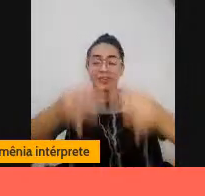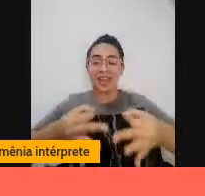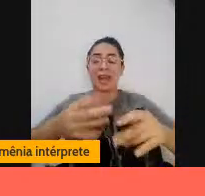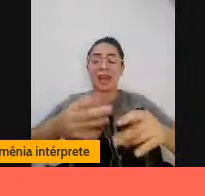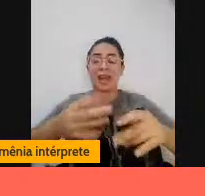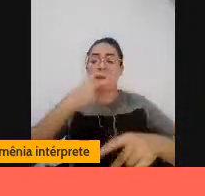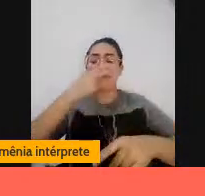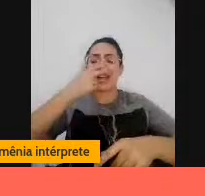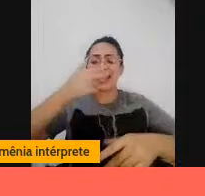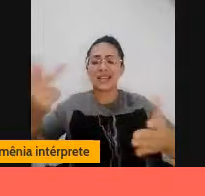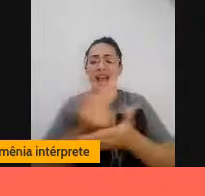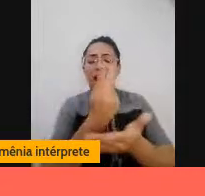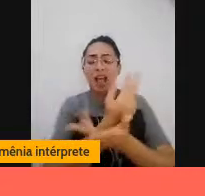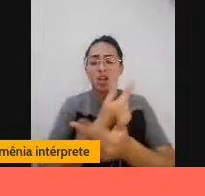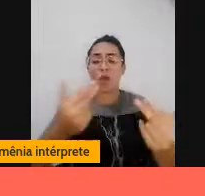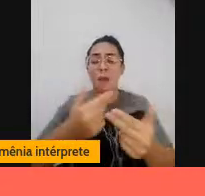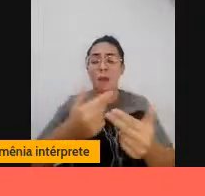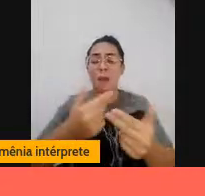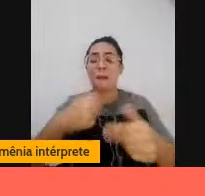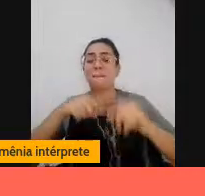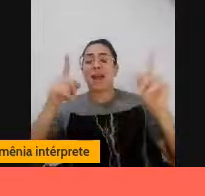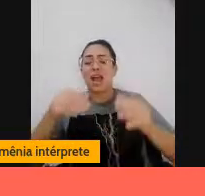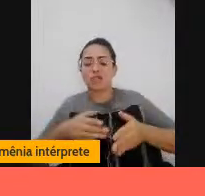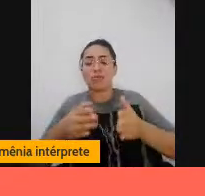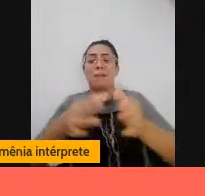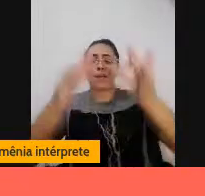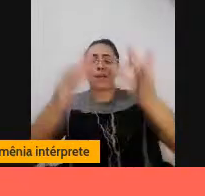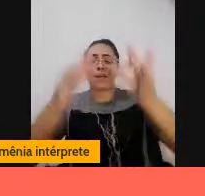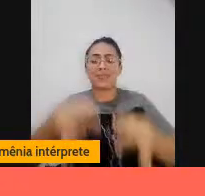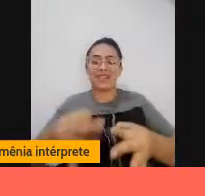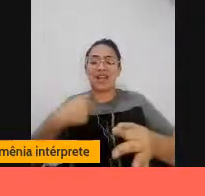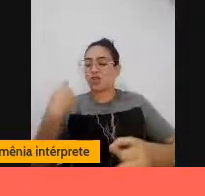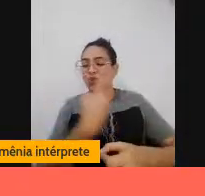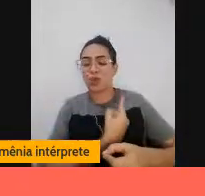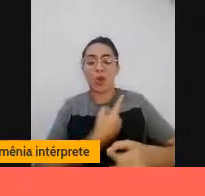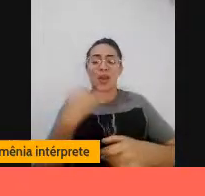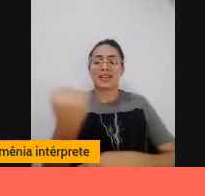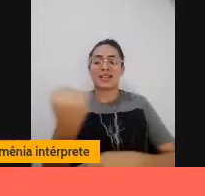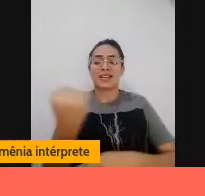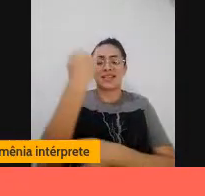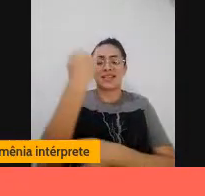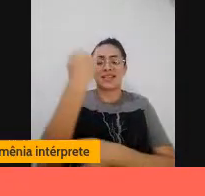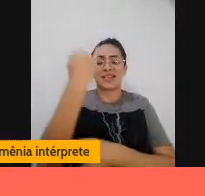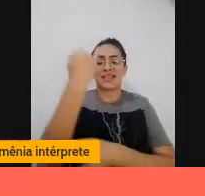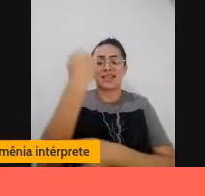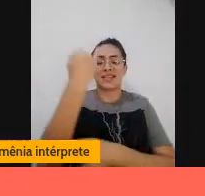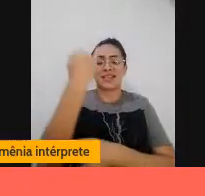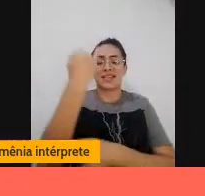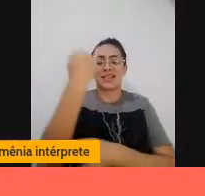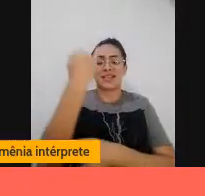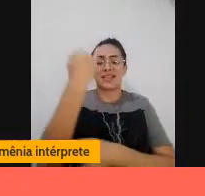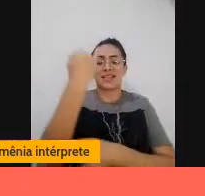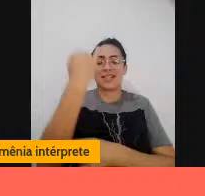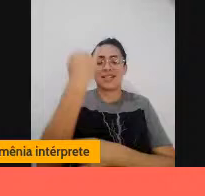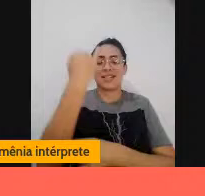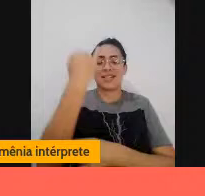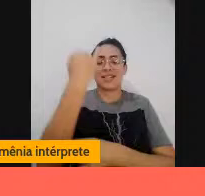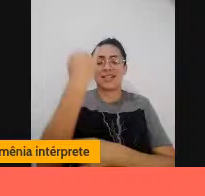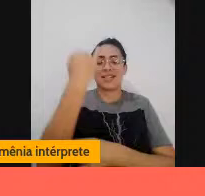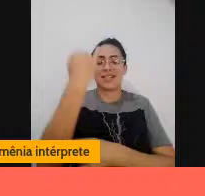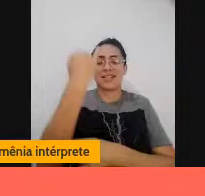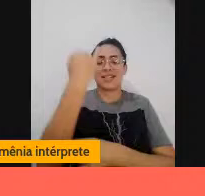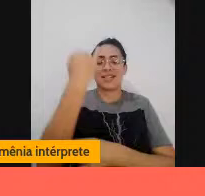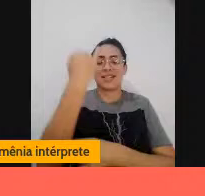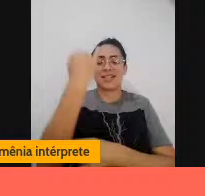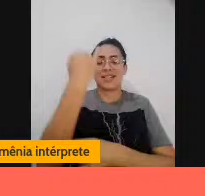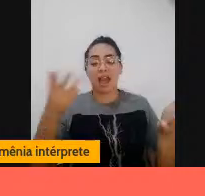nós estamos no caminho certo. Eu acho que isso que é importante, eu acho que é isso que é gratificante. A gente agora está